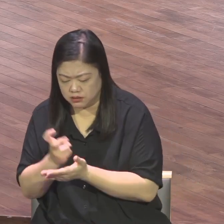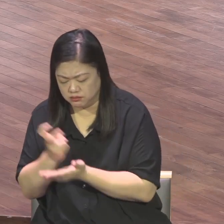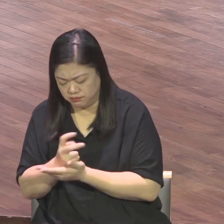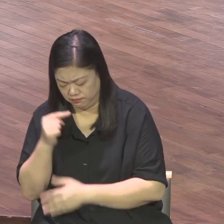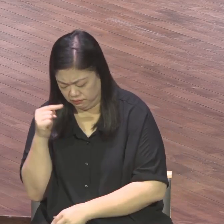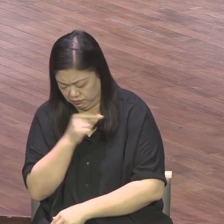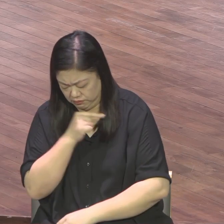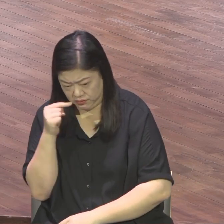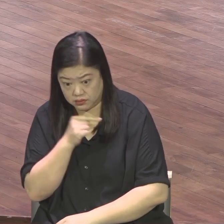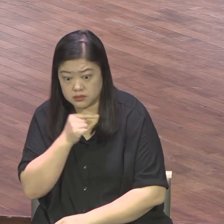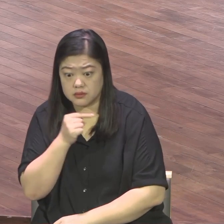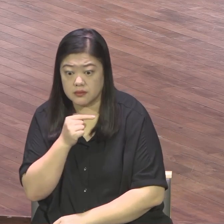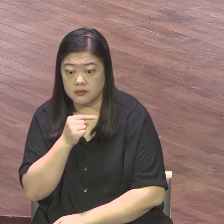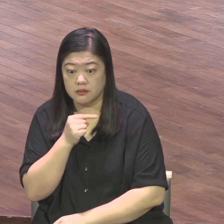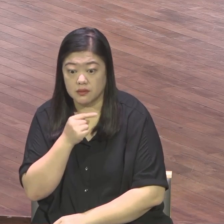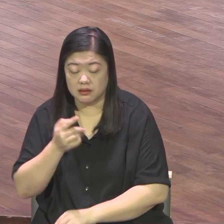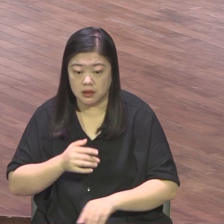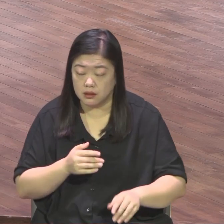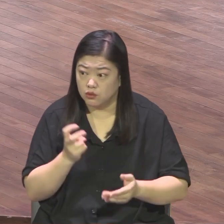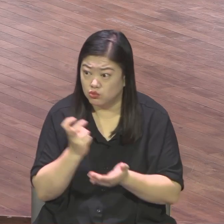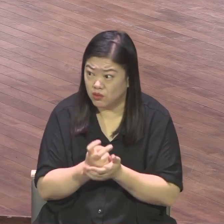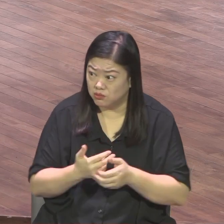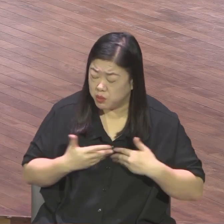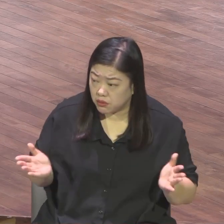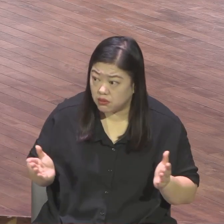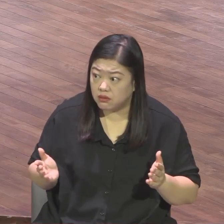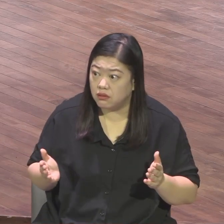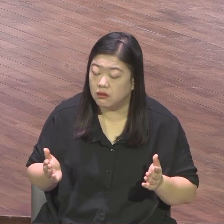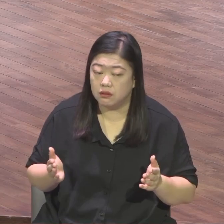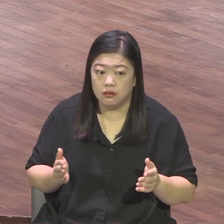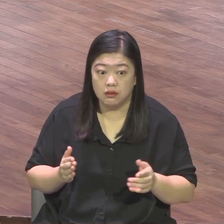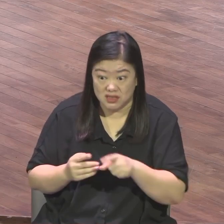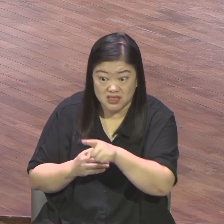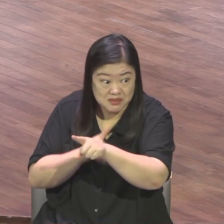더럽혔다고 유언비를 막 퍼뜨렸습니다.